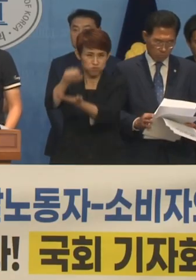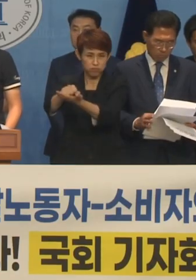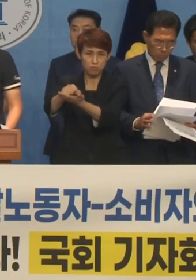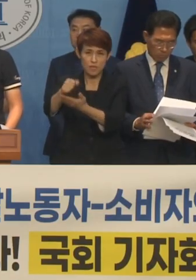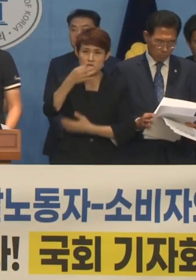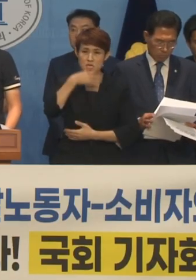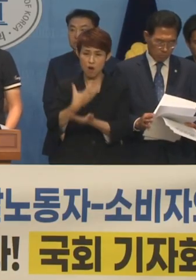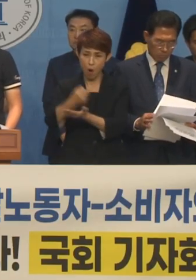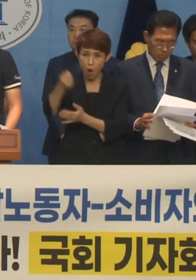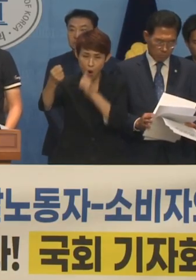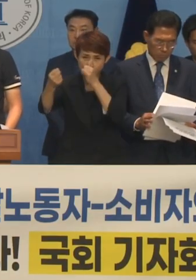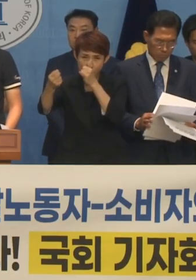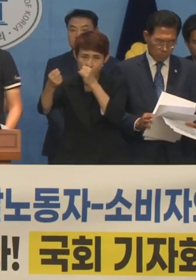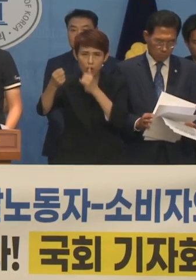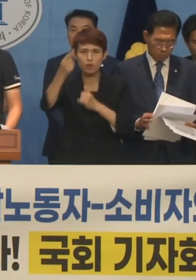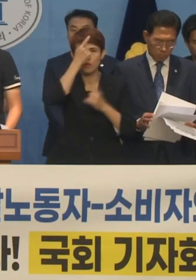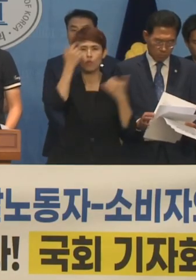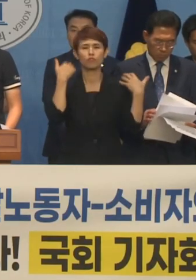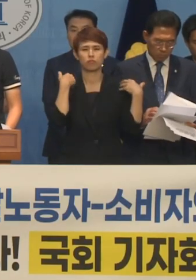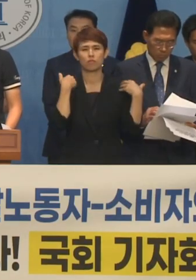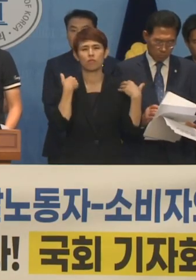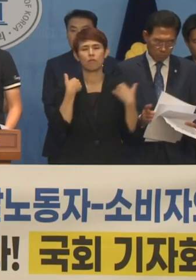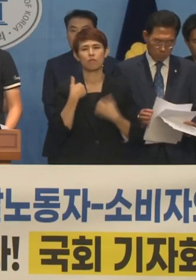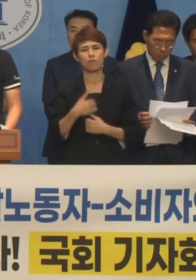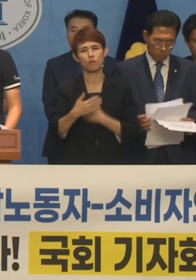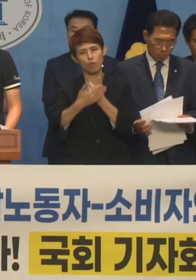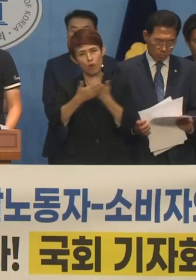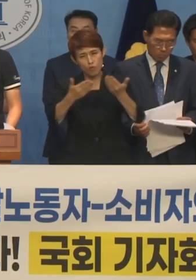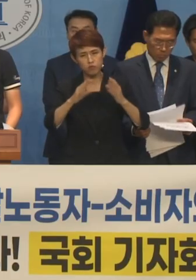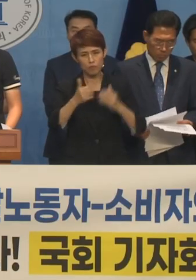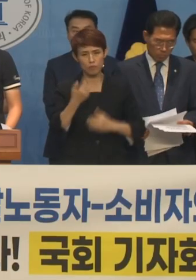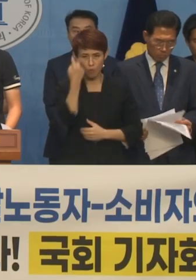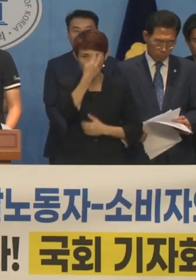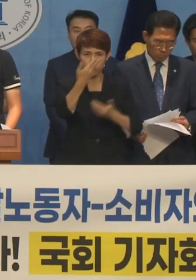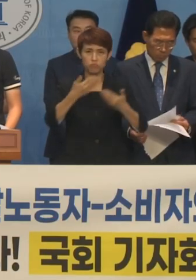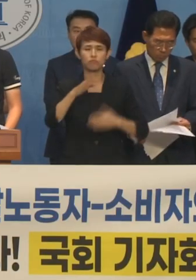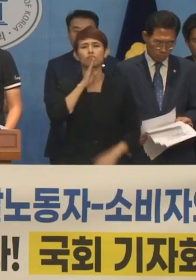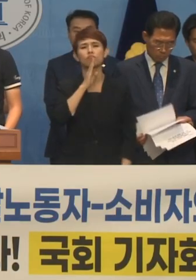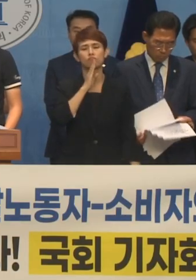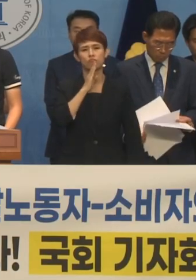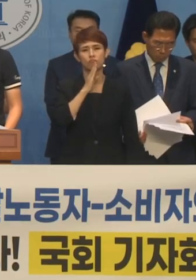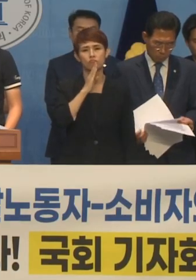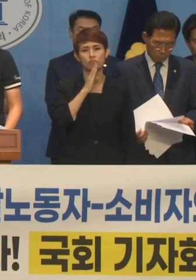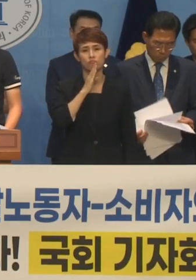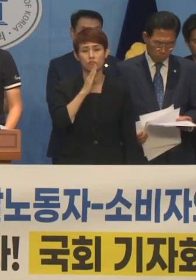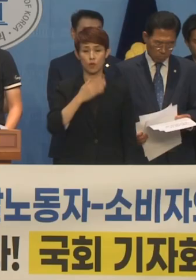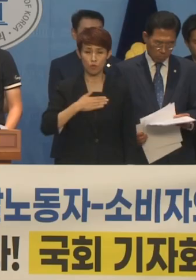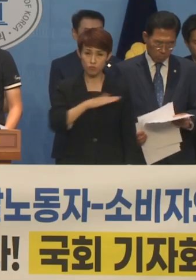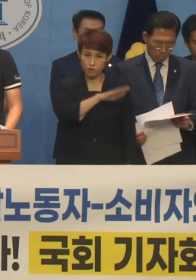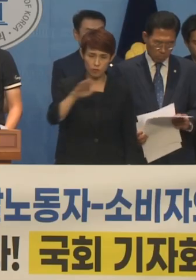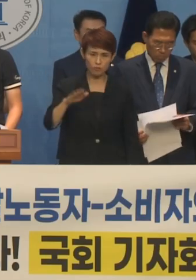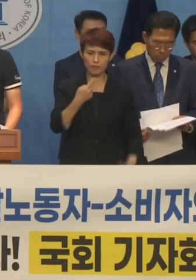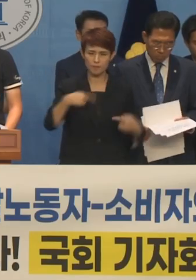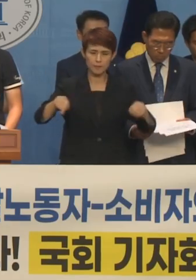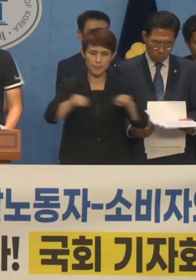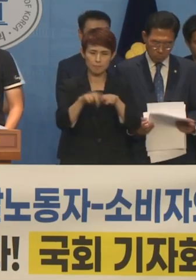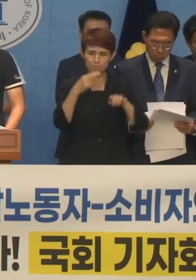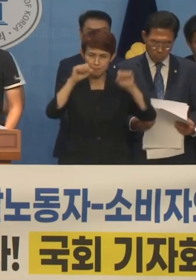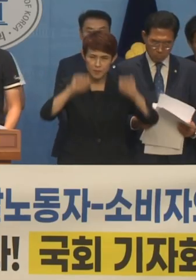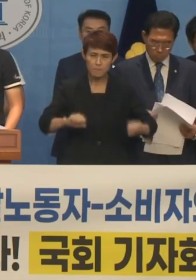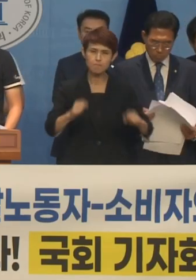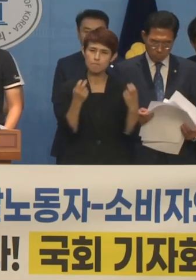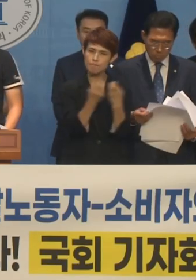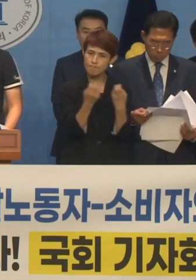국가가 나서서 적절히 제동을 걸고 국민을 보호할 수 있어야 한다고 생각합니다. 저희도 함께 살아갈 수 있는 대응